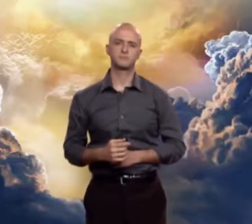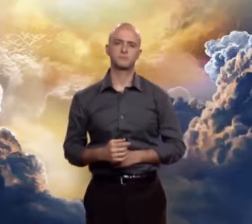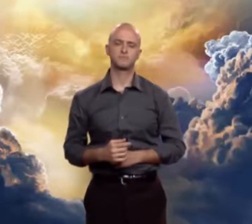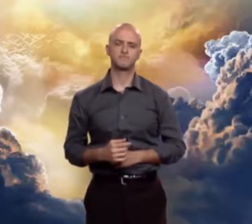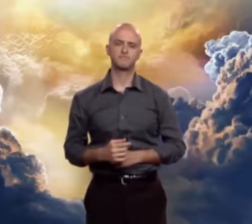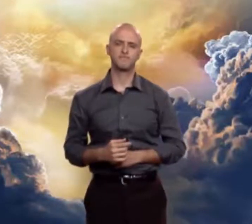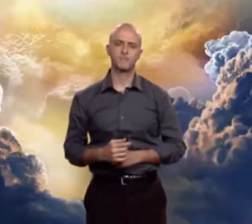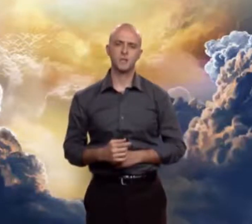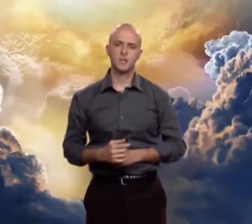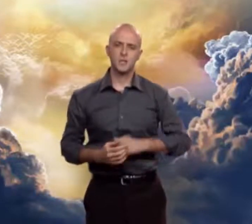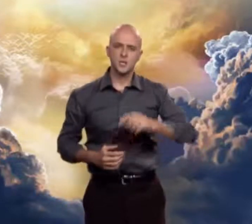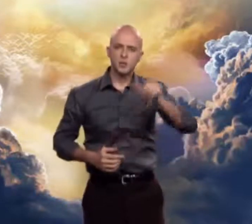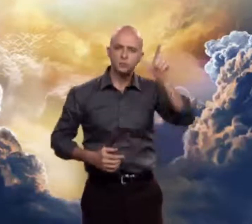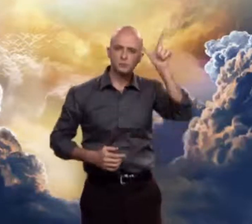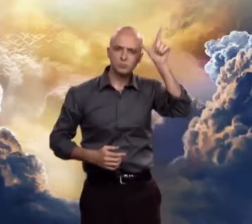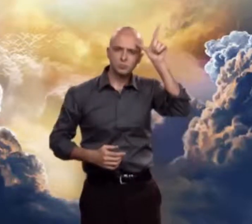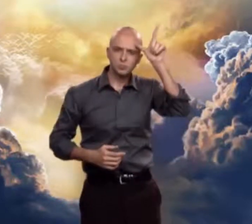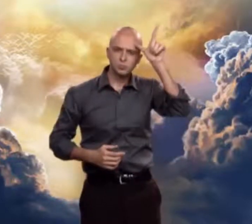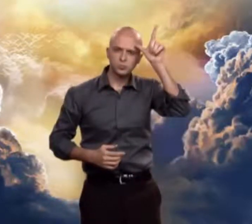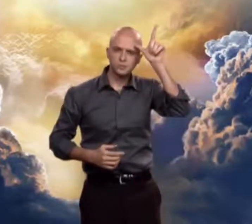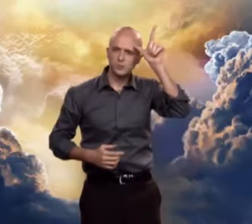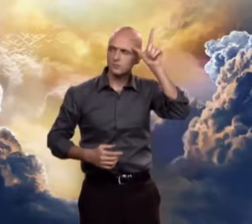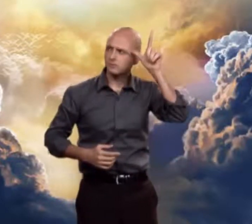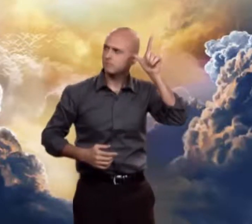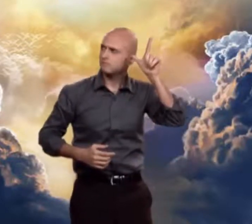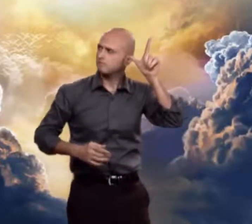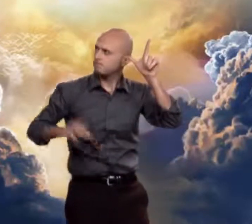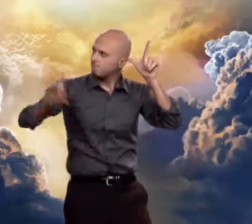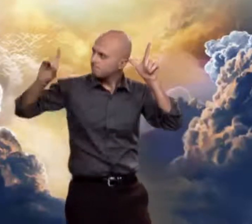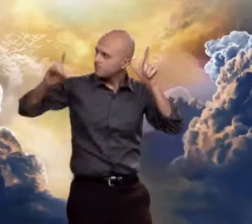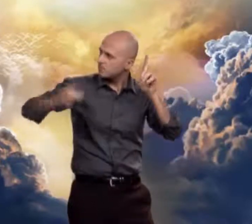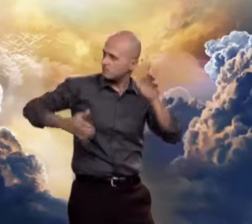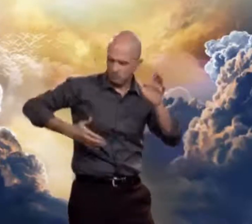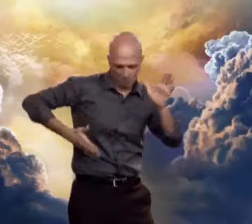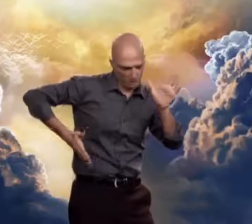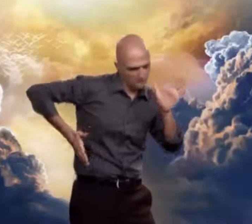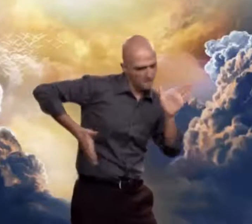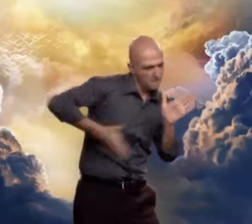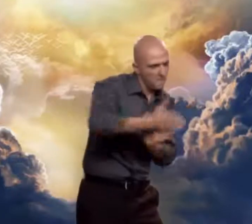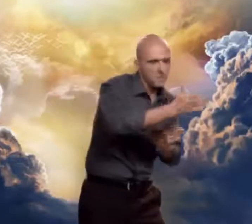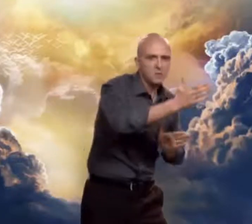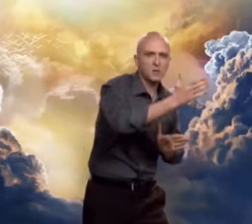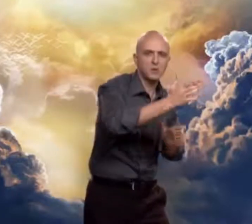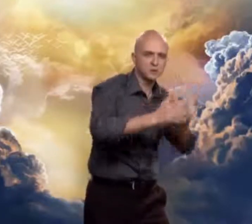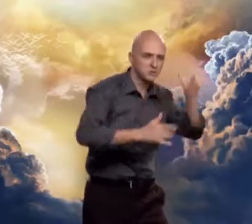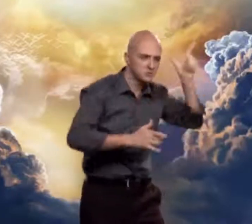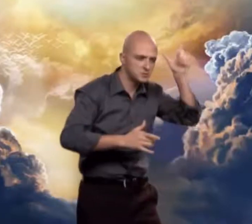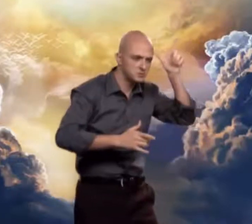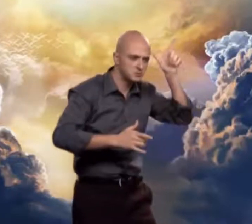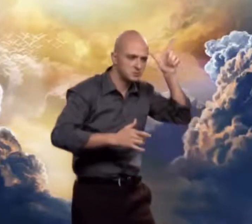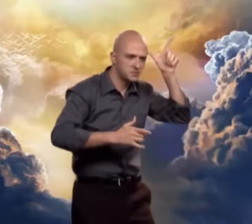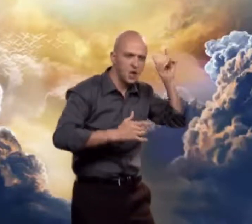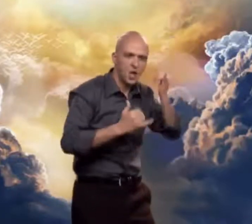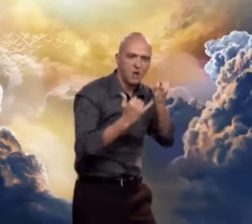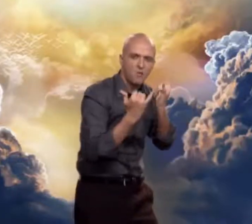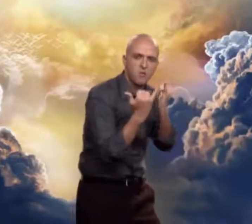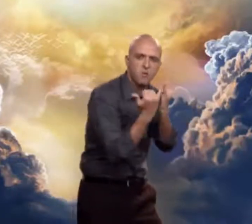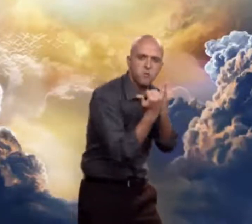dissimulada e escondia seu verdadeiro propósito, aparentando ter reverência a Deus. Também esforçava-se em